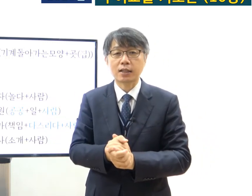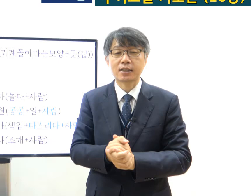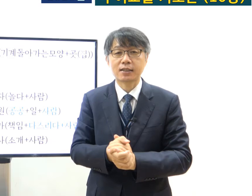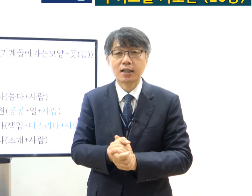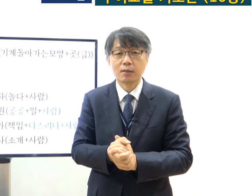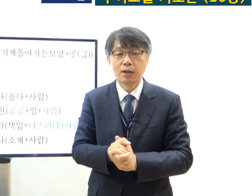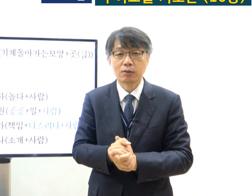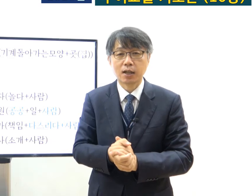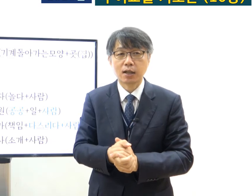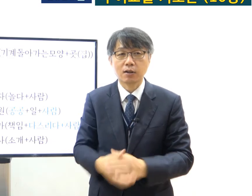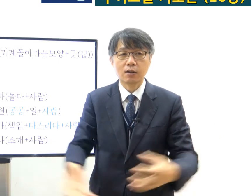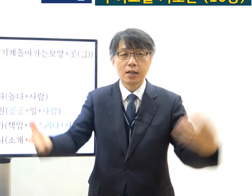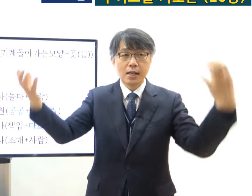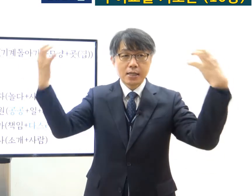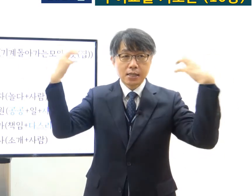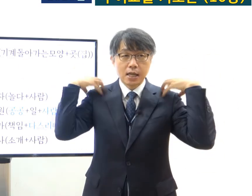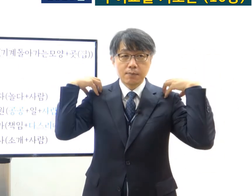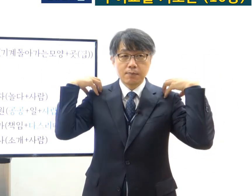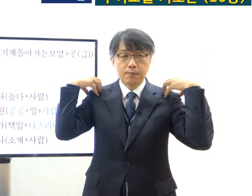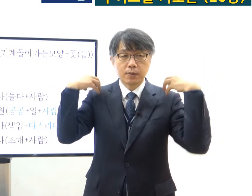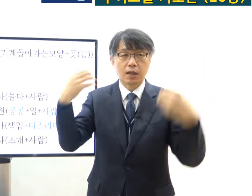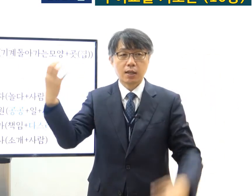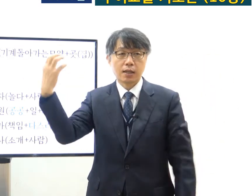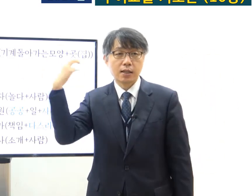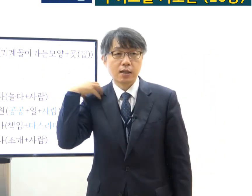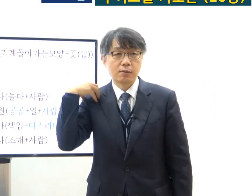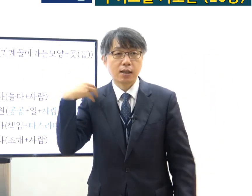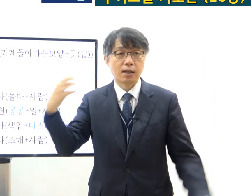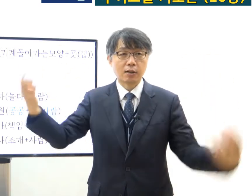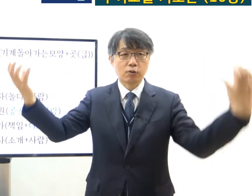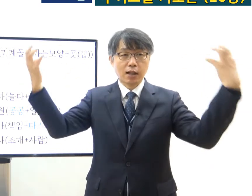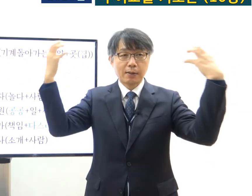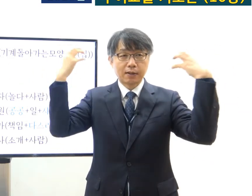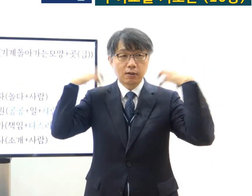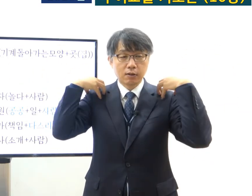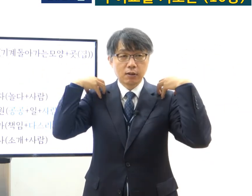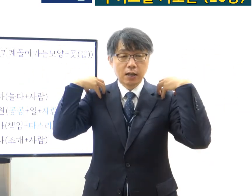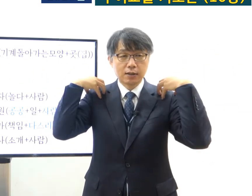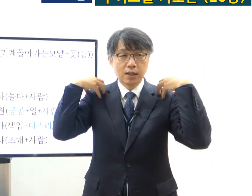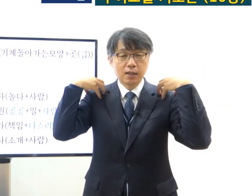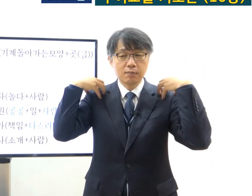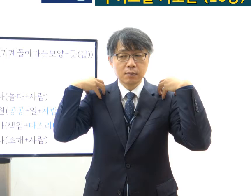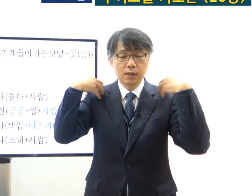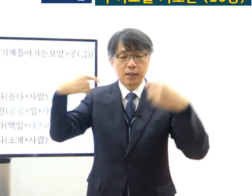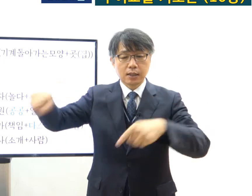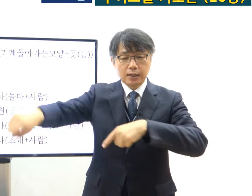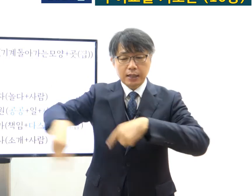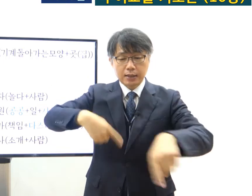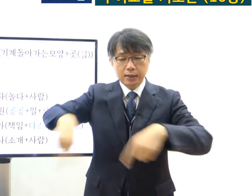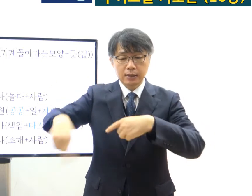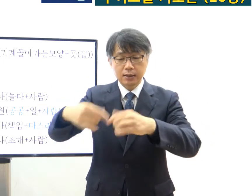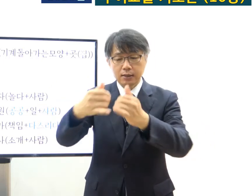다스리는 사람이라고 생각해서 책임, 이게 책임인데 양쪽에 다 맡은 거예요. 책임, 다스리는